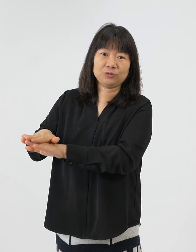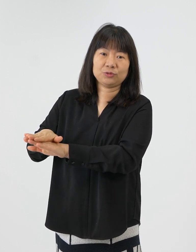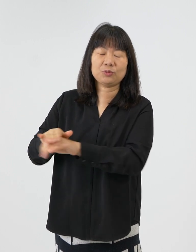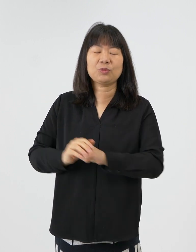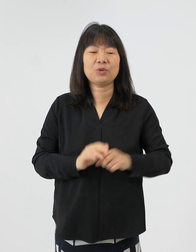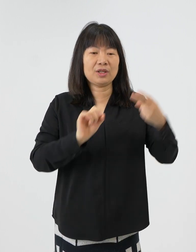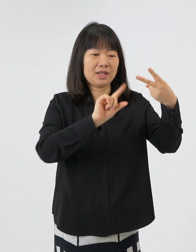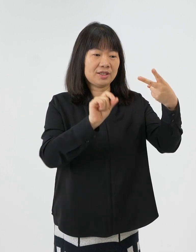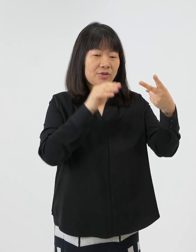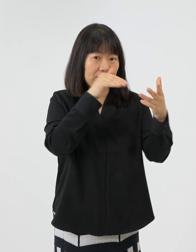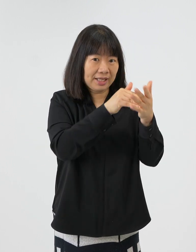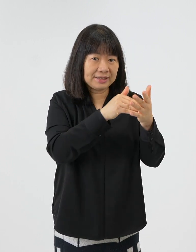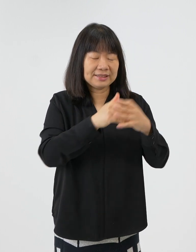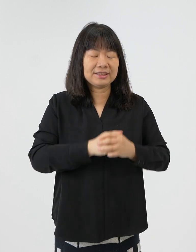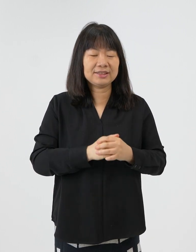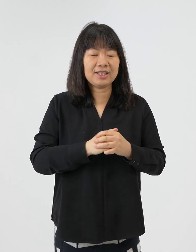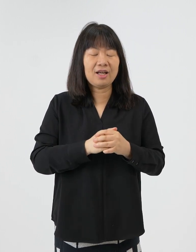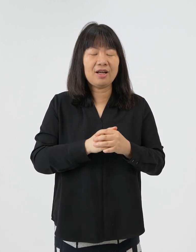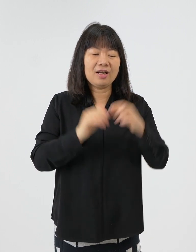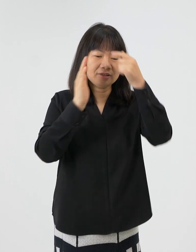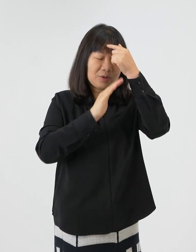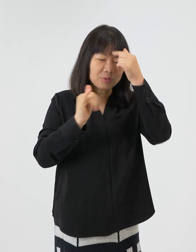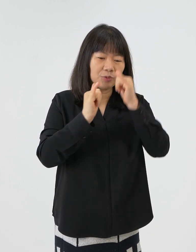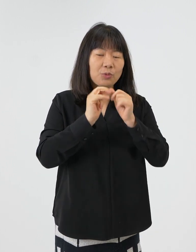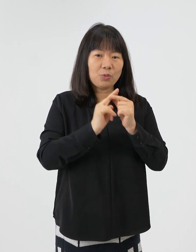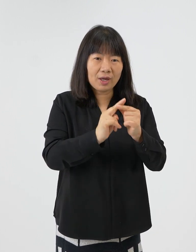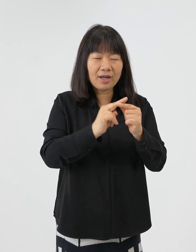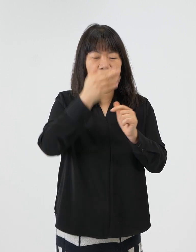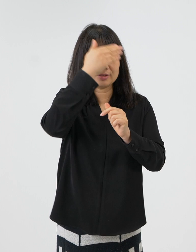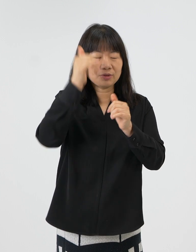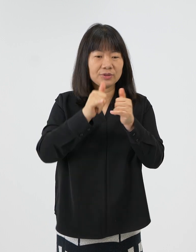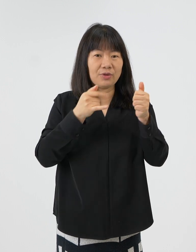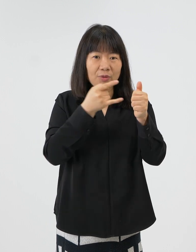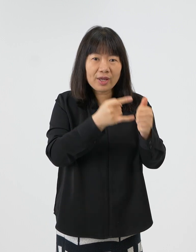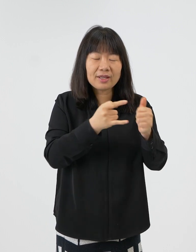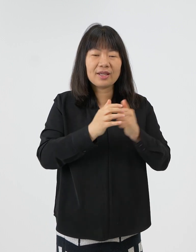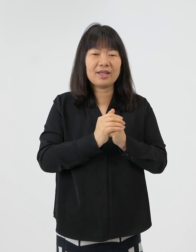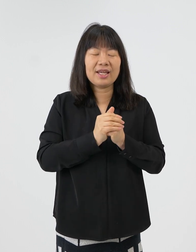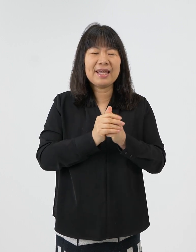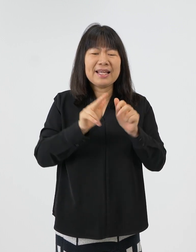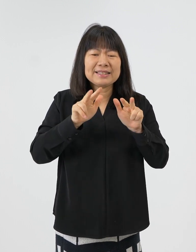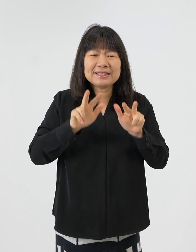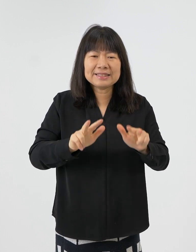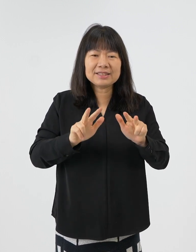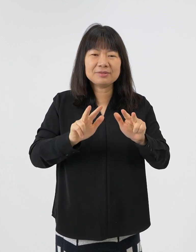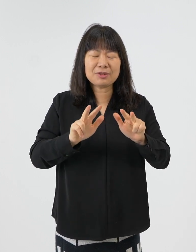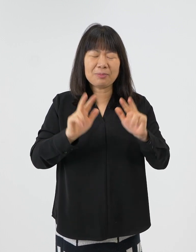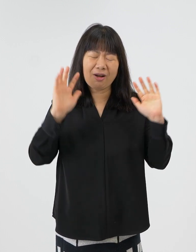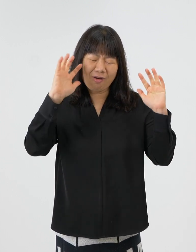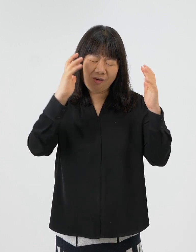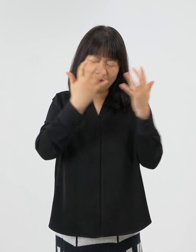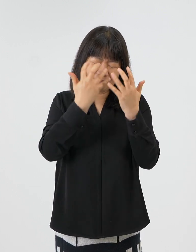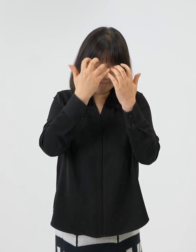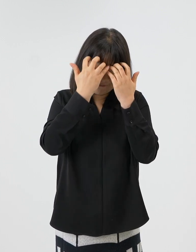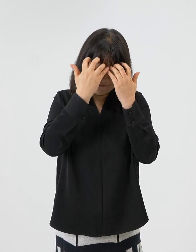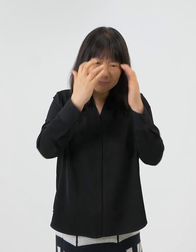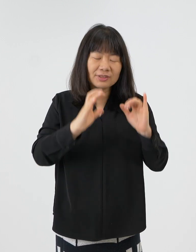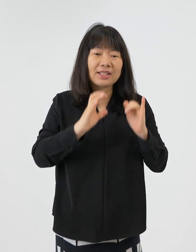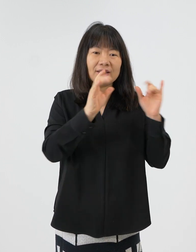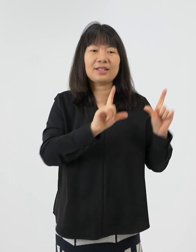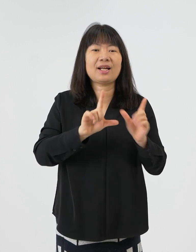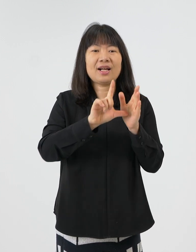시대를 살아가는데 몇 가지 중요한 아젠다가 있죠. 그런 주제들을 좀